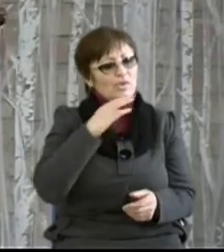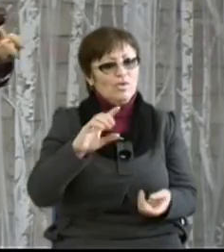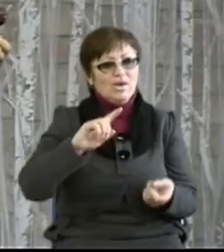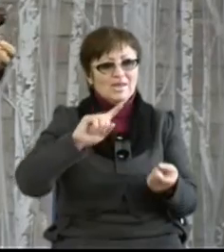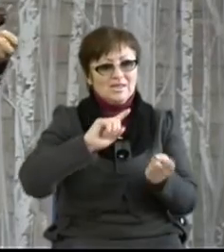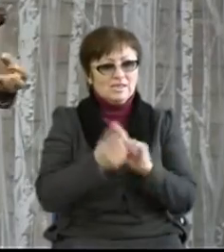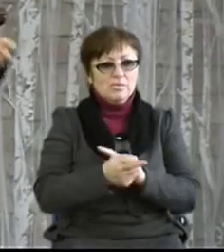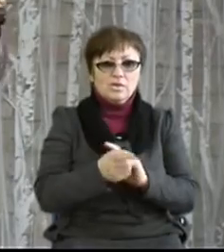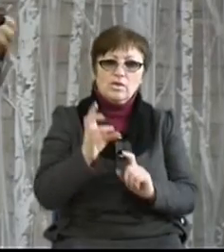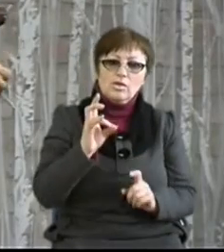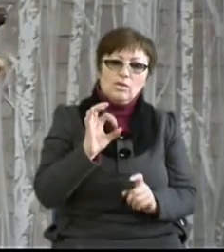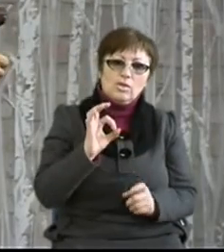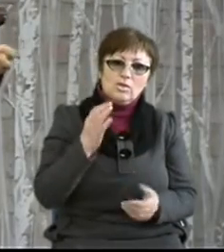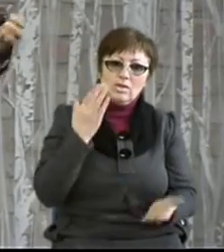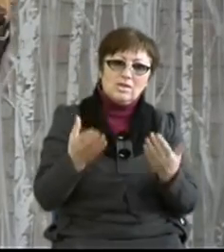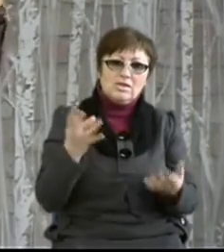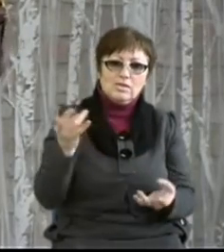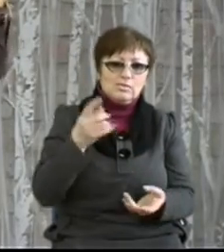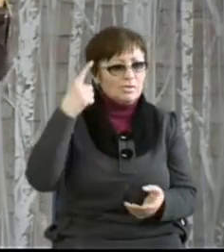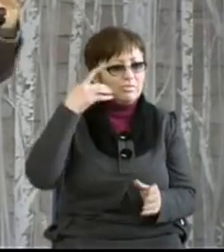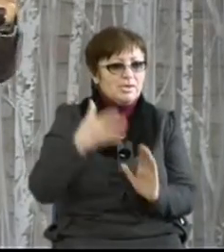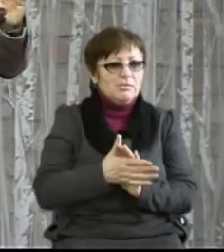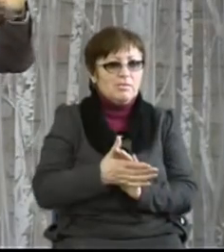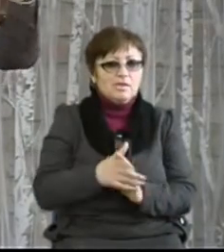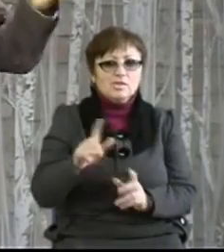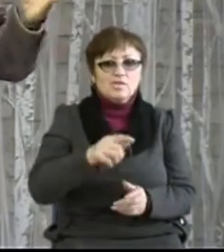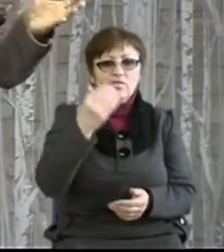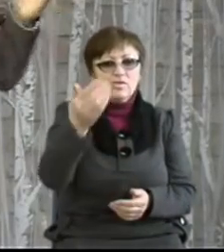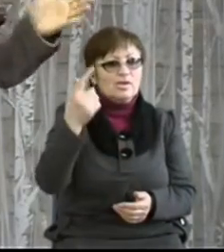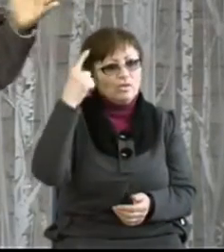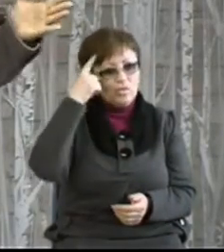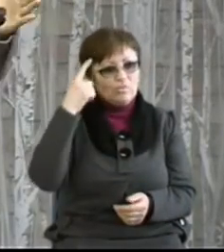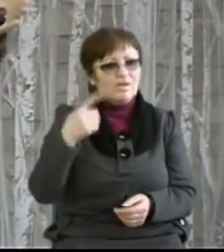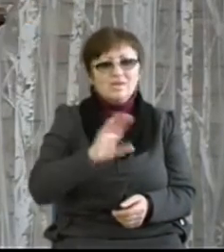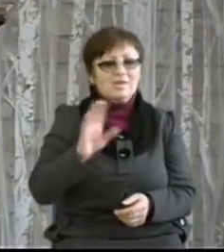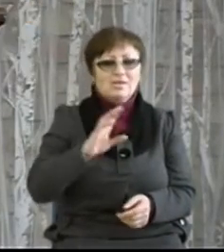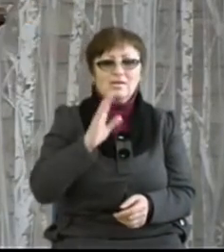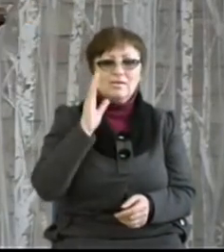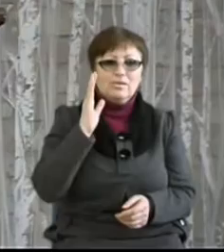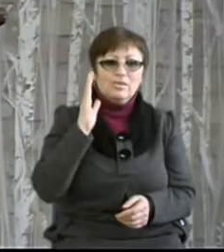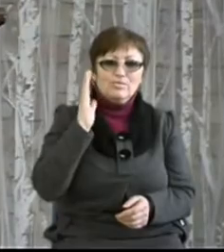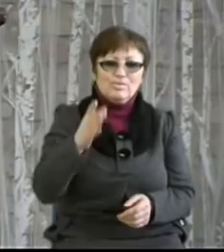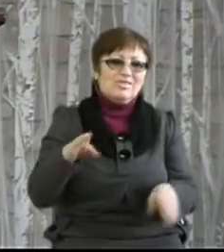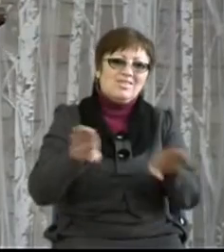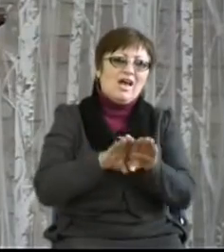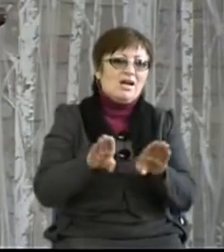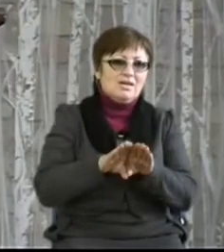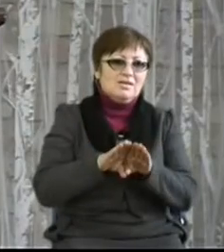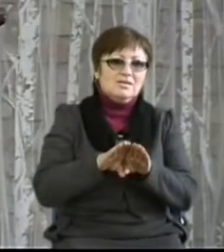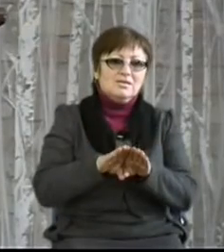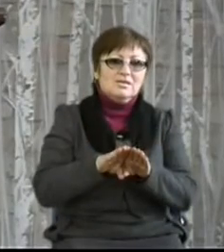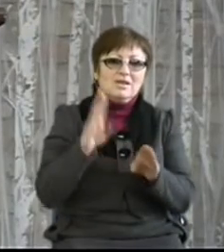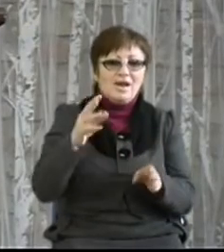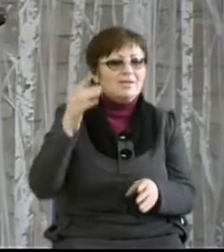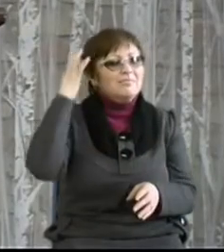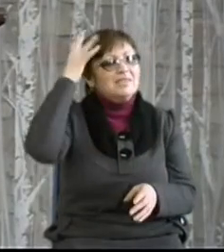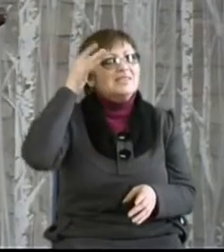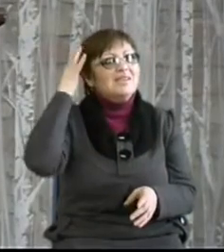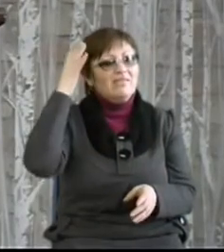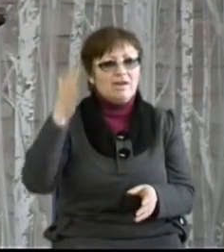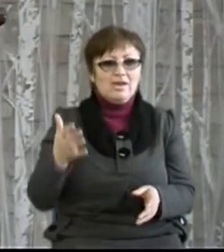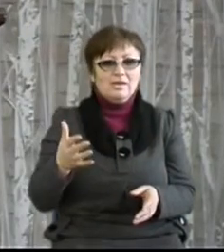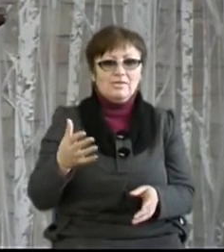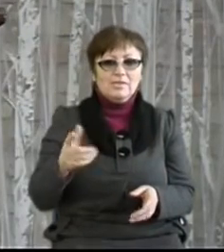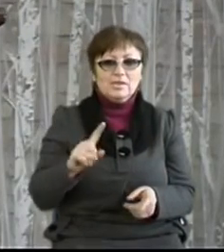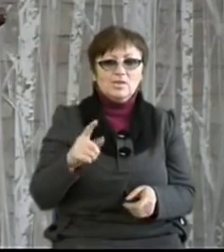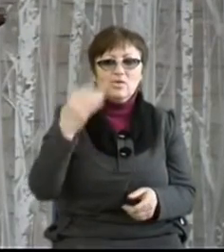иногда нужно понимать, что просто то, о чем вы думали, оно порой не так будет, как вы себе это представляете. И даже